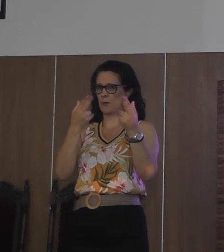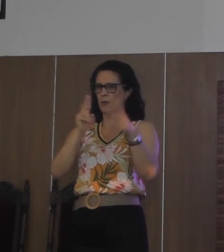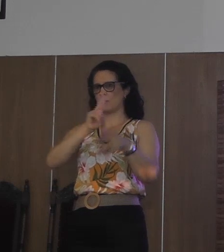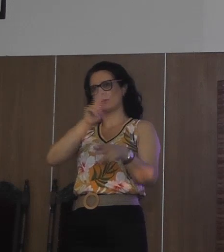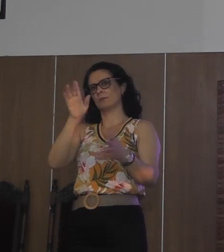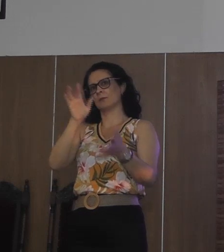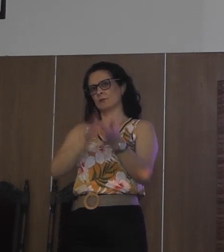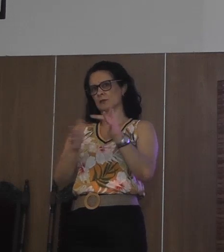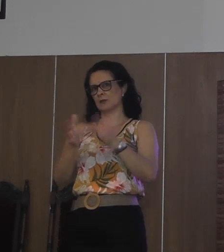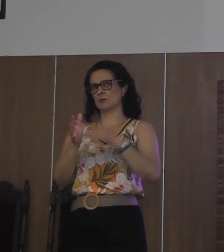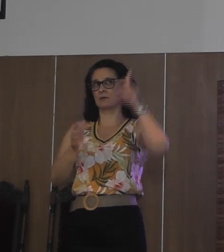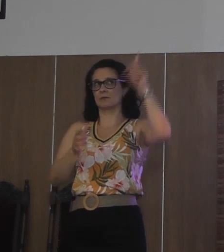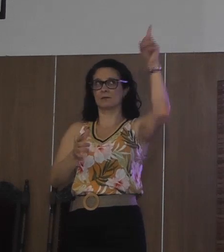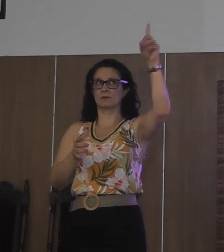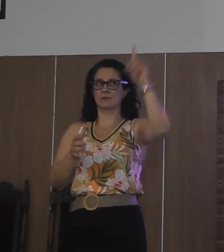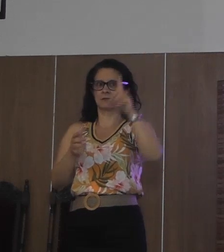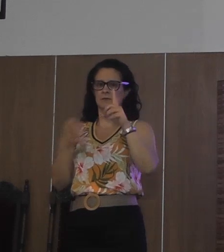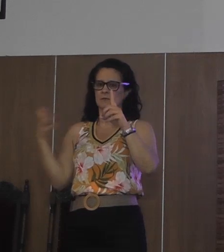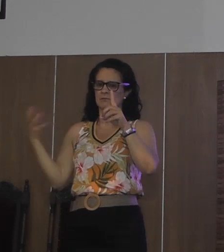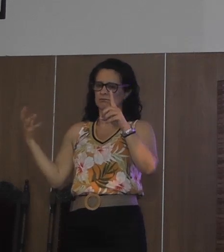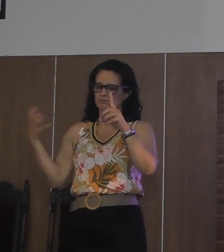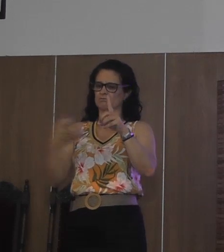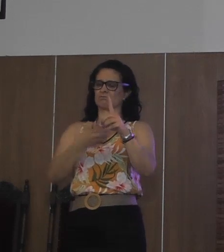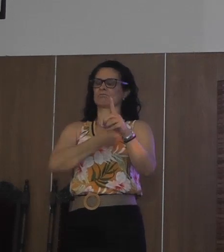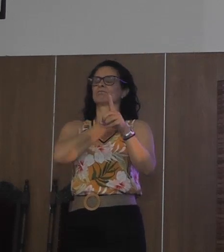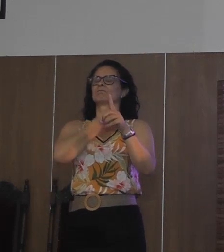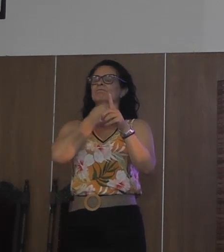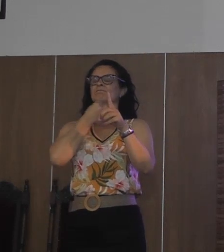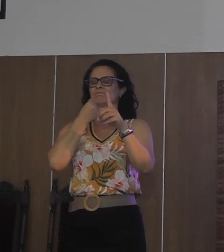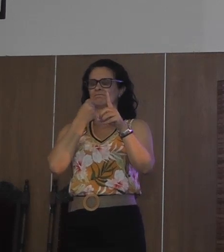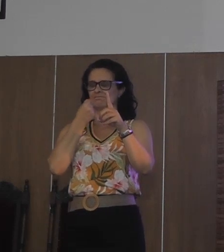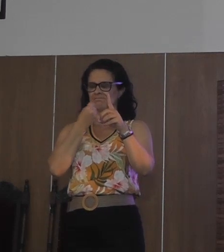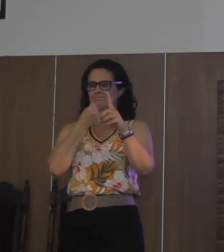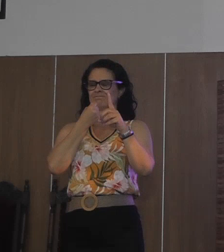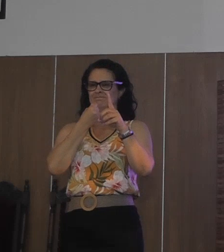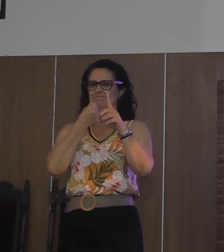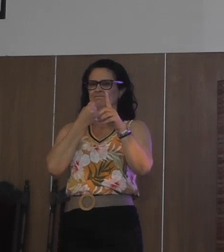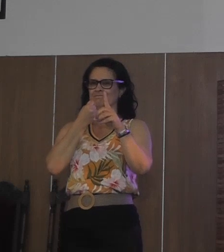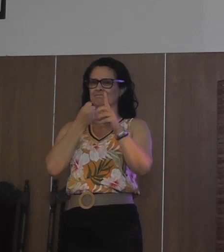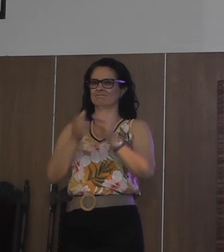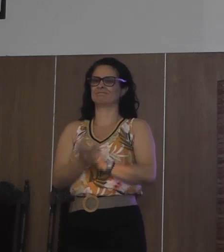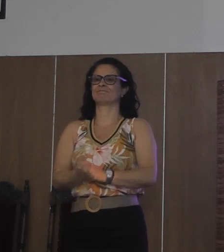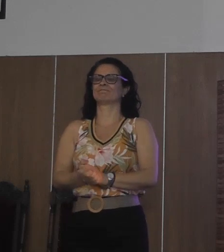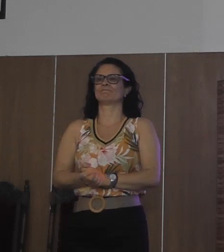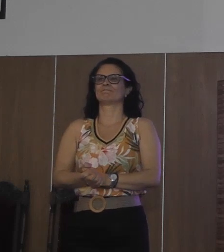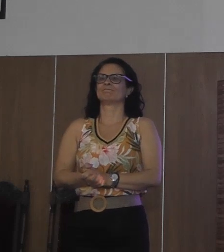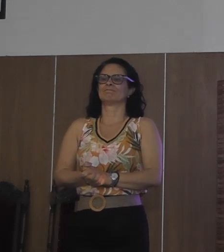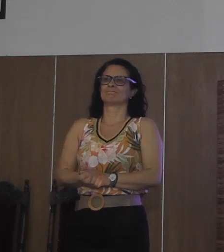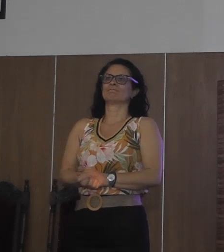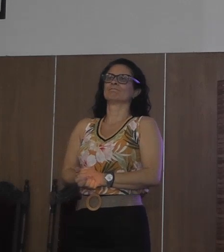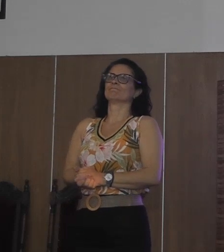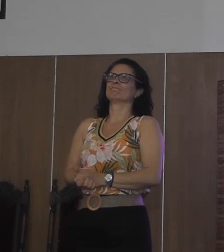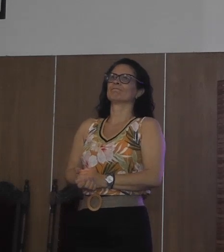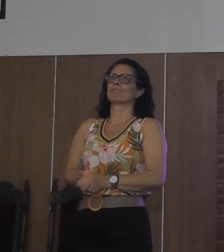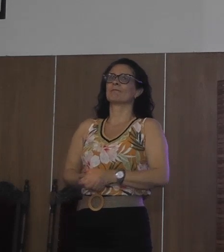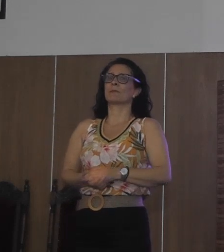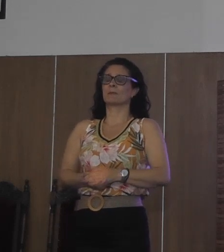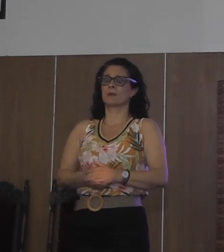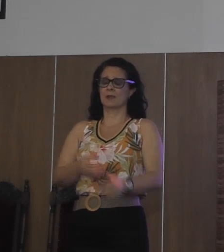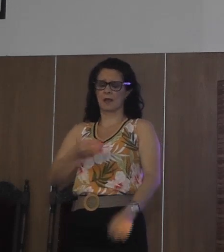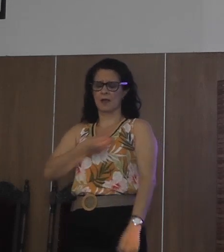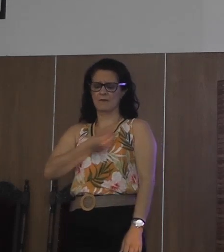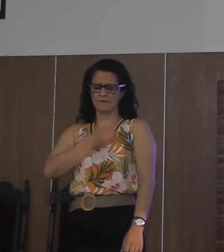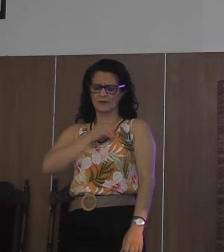Testamento. Josué significa Deus é a salvação, e Josué foi usado por